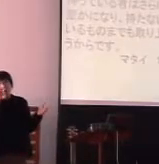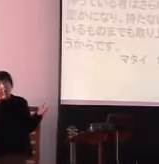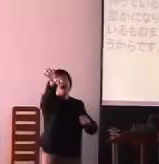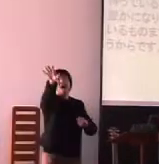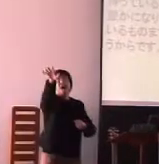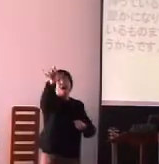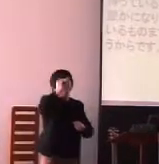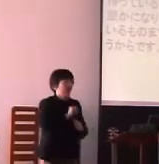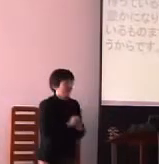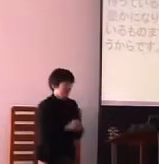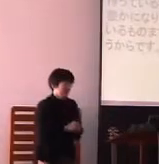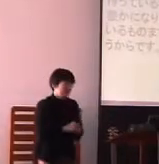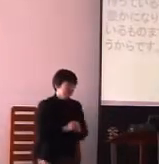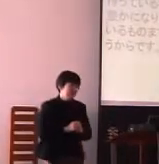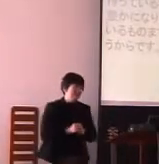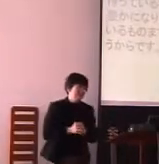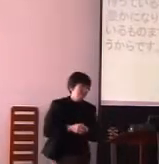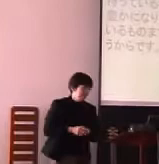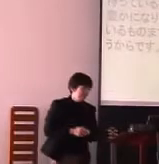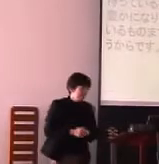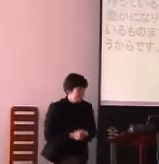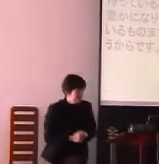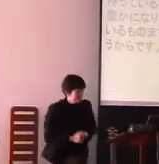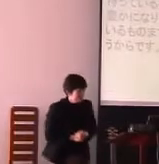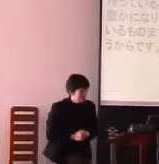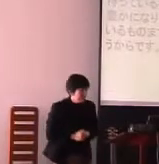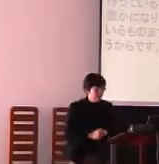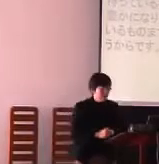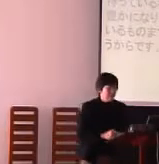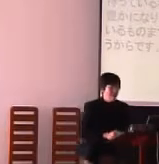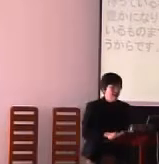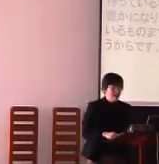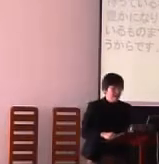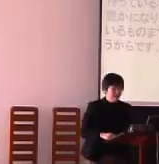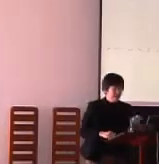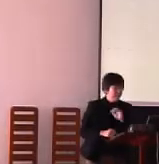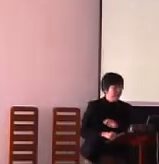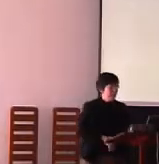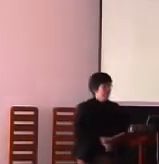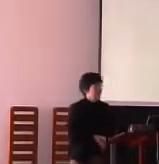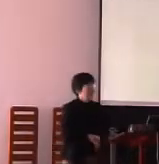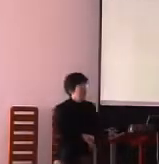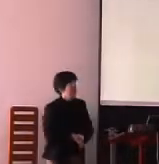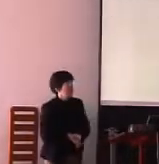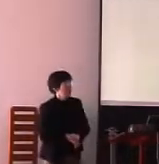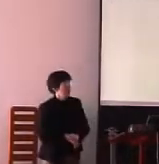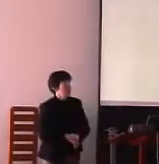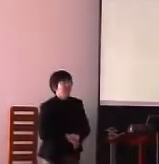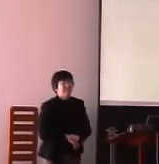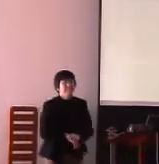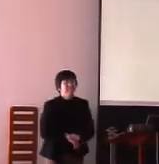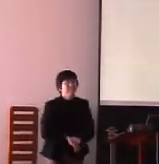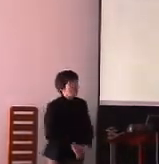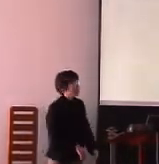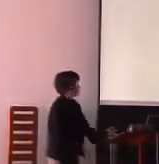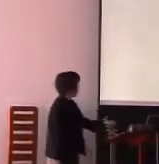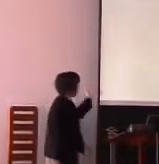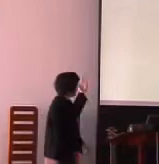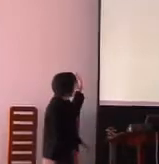っていうことにもあるんでしょうね。彼は見てはいるけど、いるが見ず、聞いて